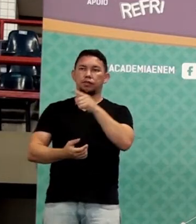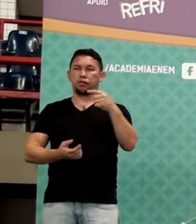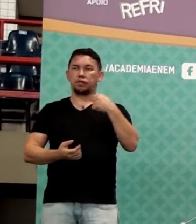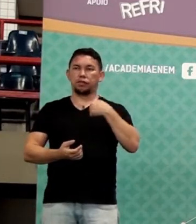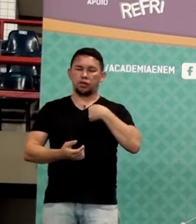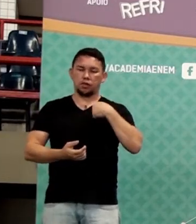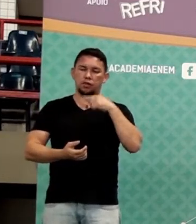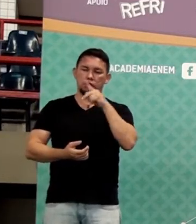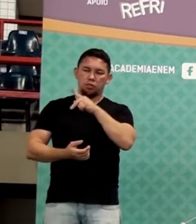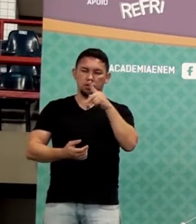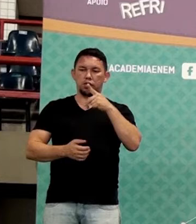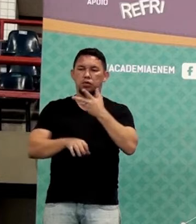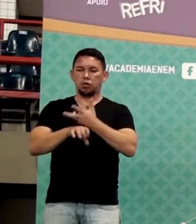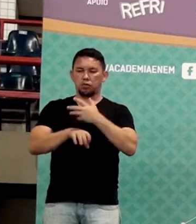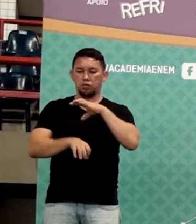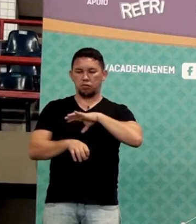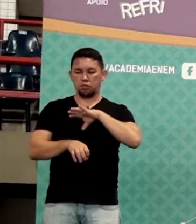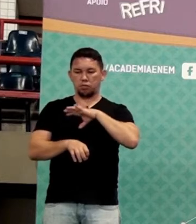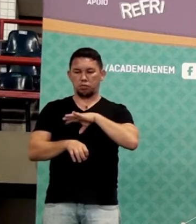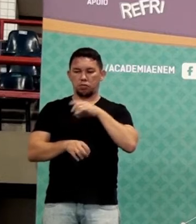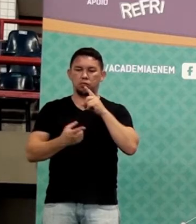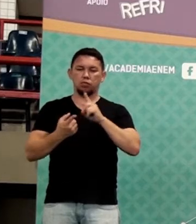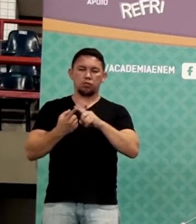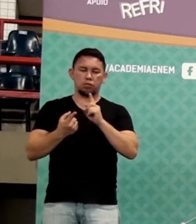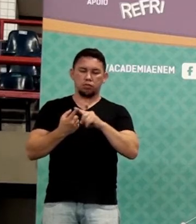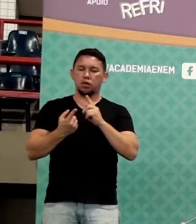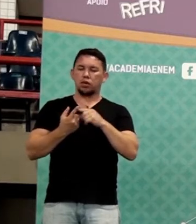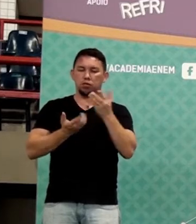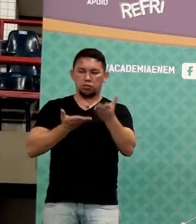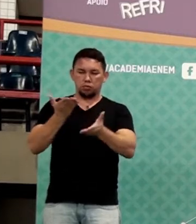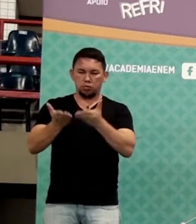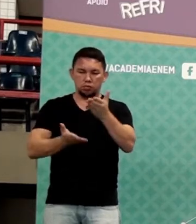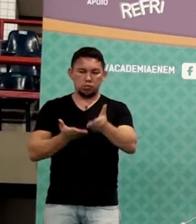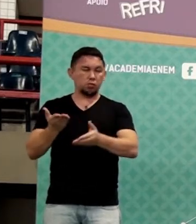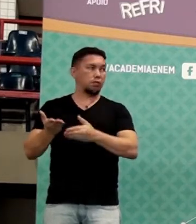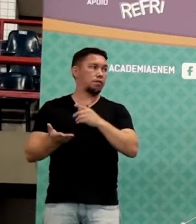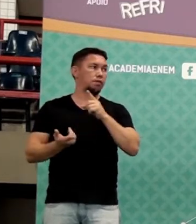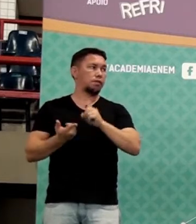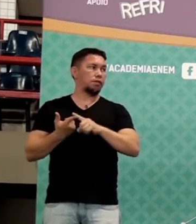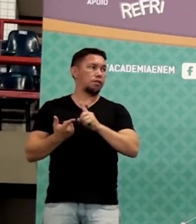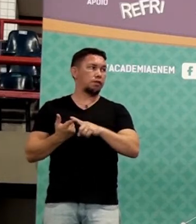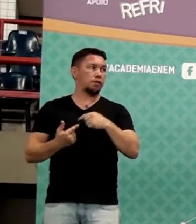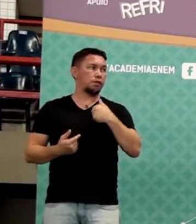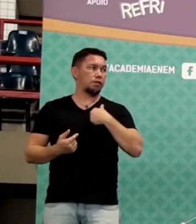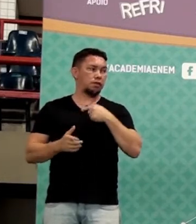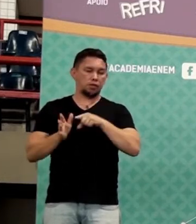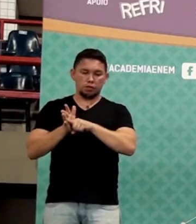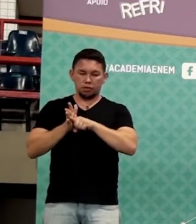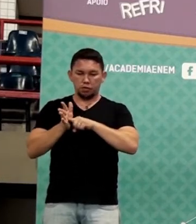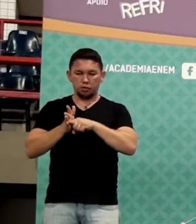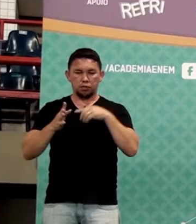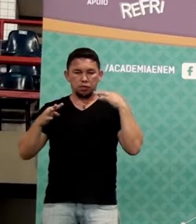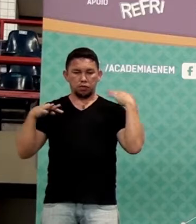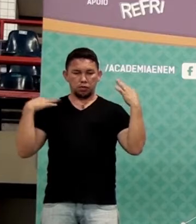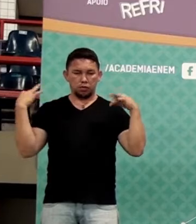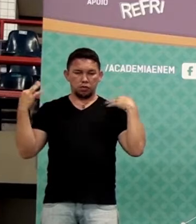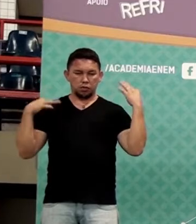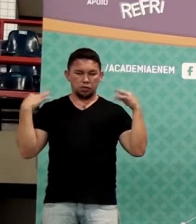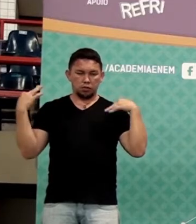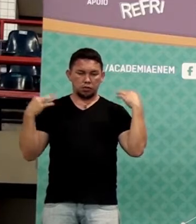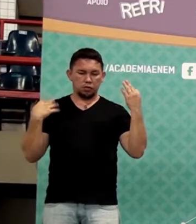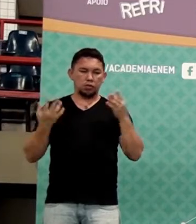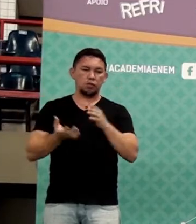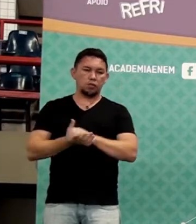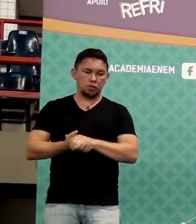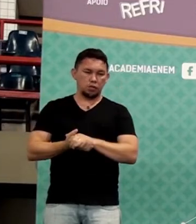professor de português, que eu sou psicanalista, mas eu também sou turismólogo, eu também me formei em turismo e